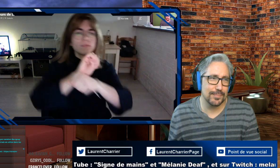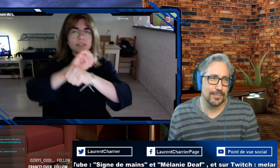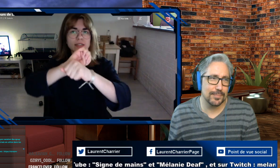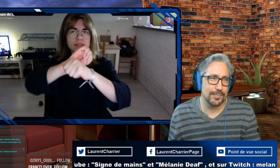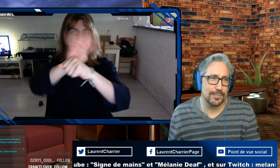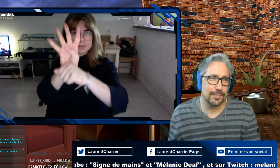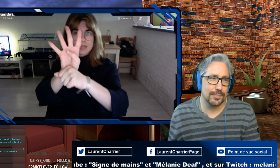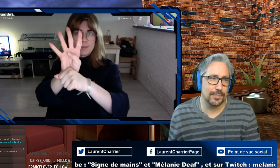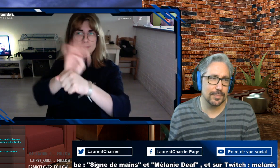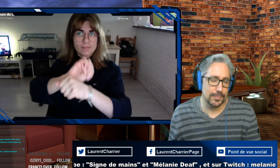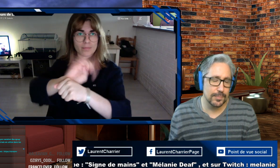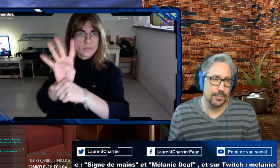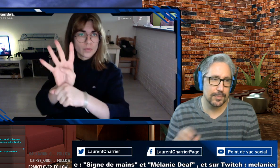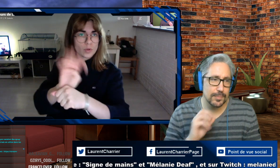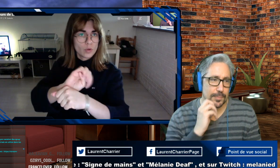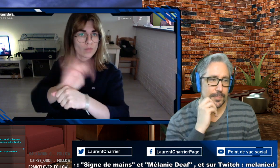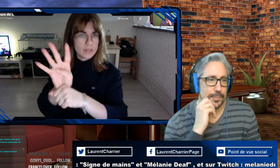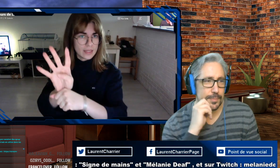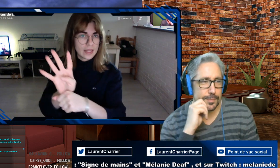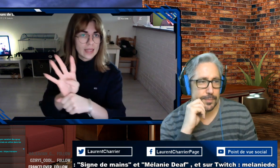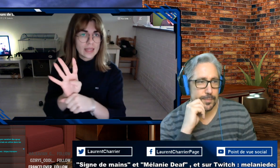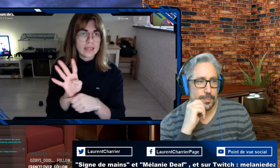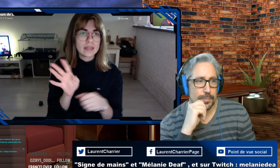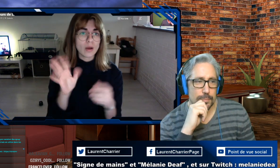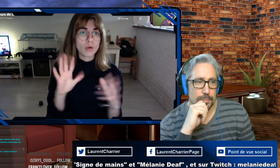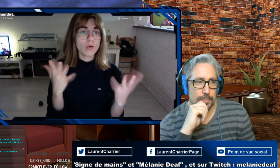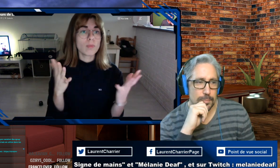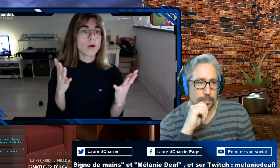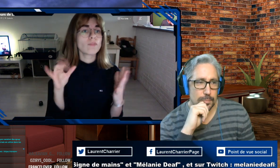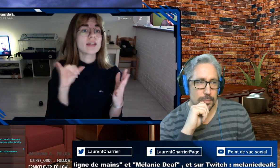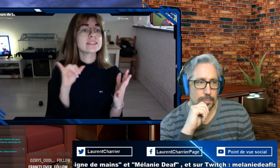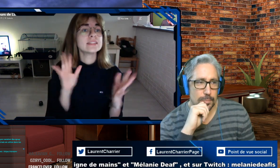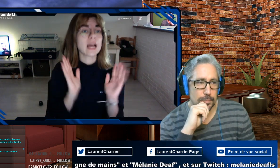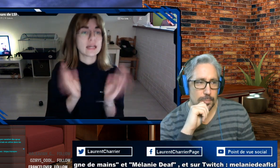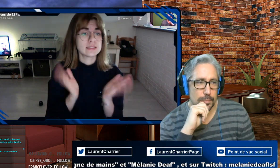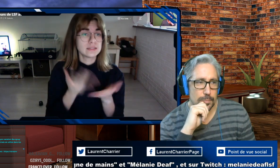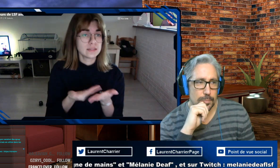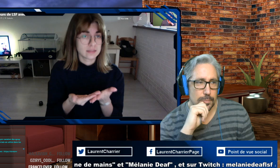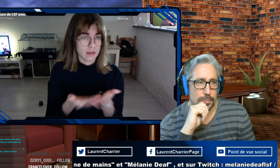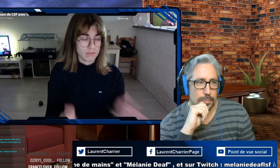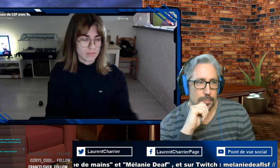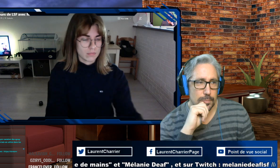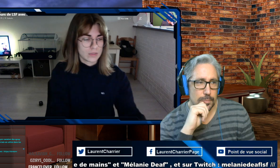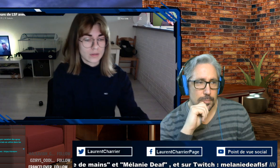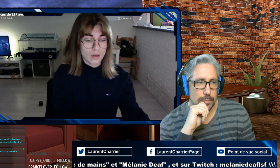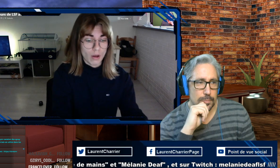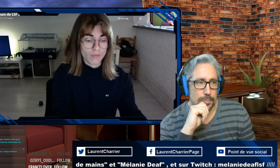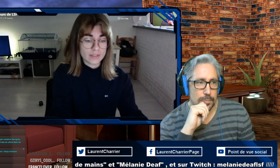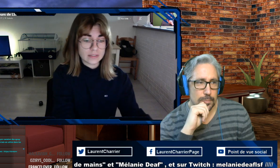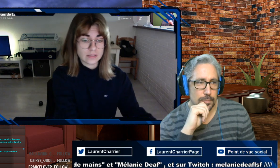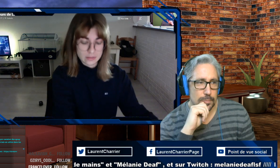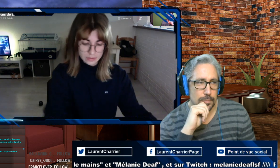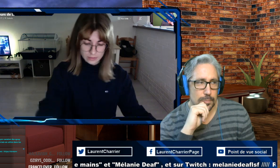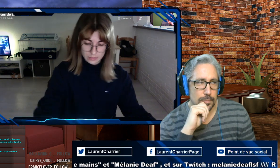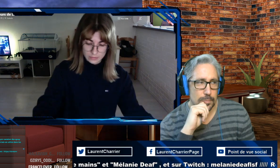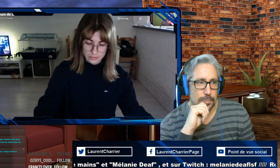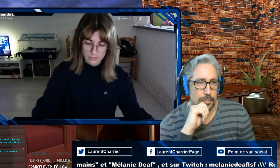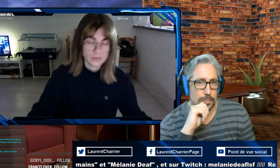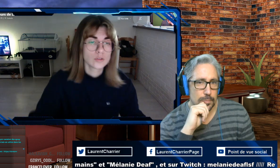Le Covid, c'est comme ça. COVID. Qui a décidé ça? En fait,